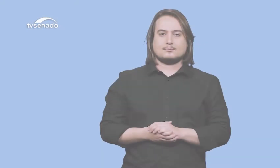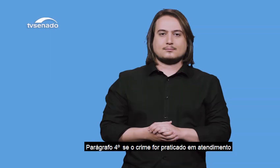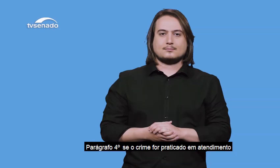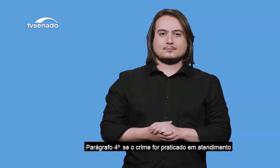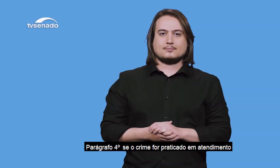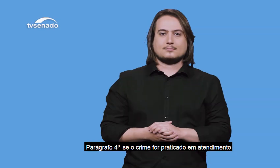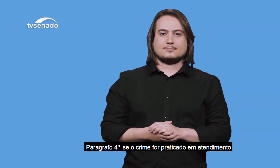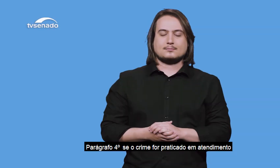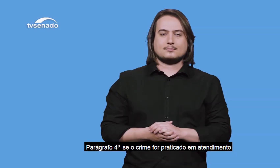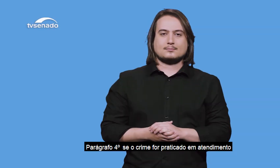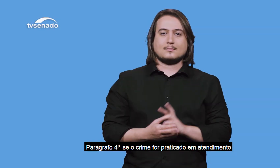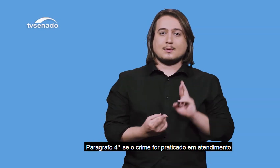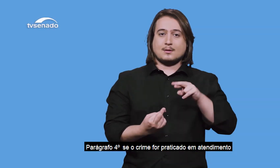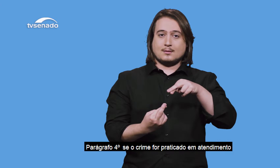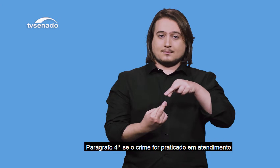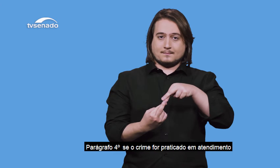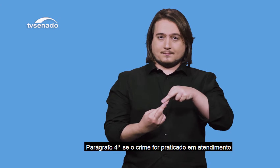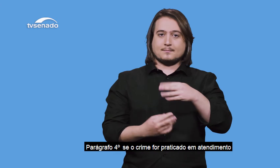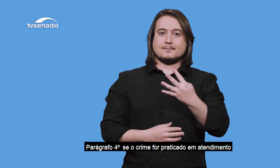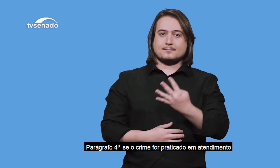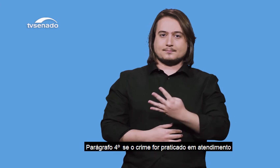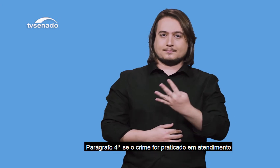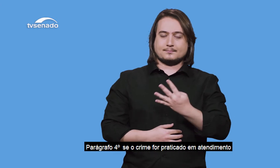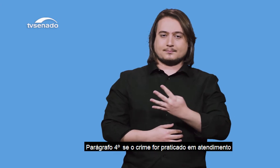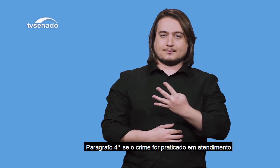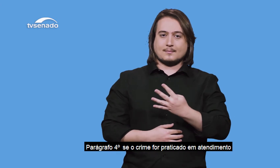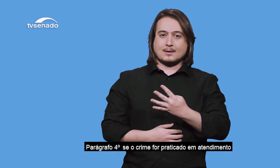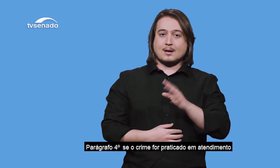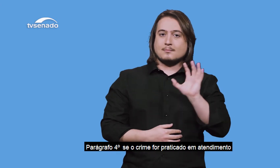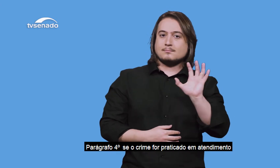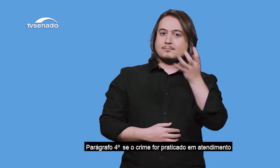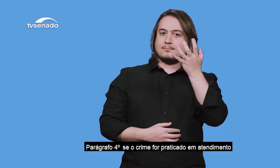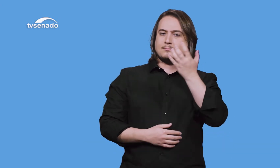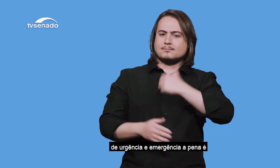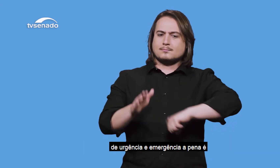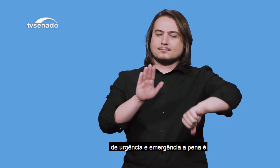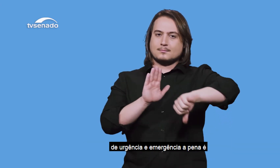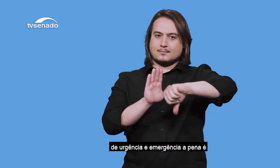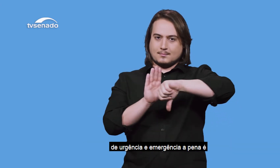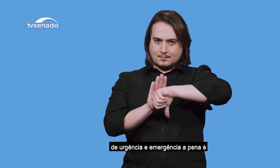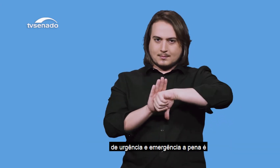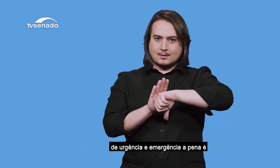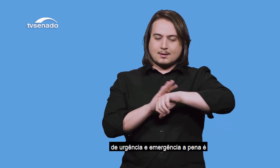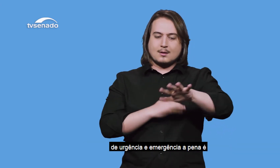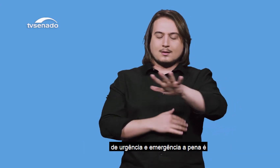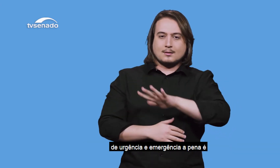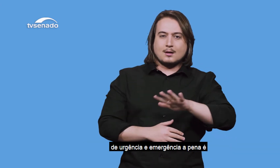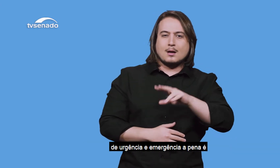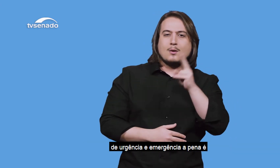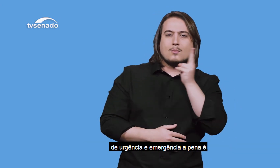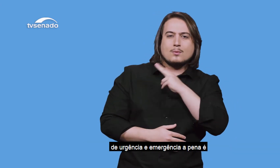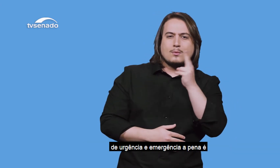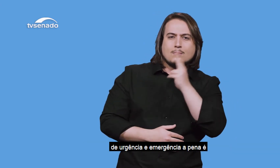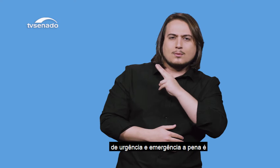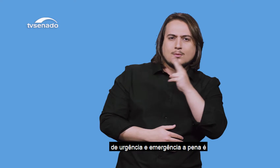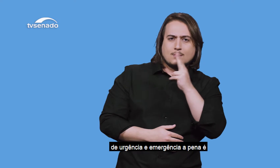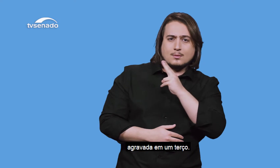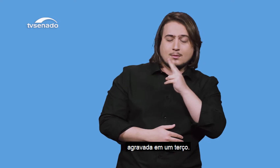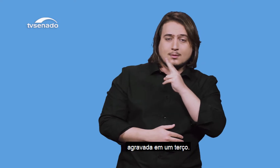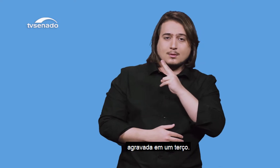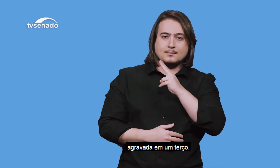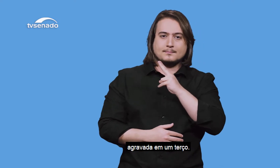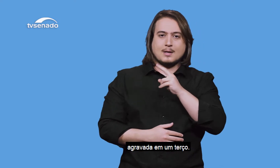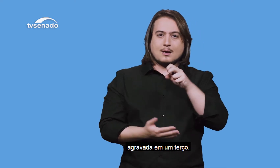parágrafo 4º se o crime for praticado em atendimento de urgência e emergência a pena é agravada